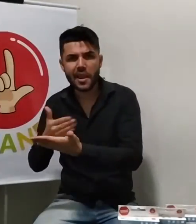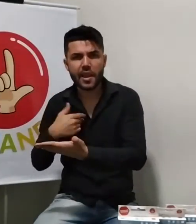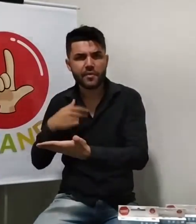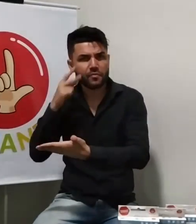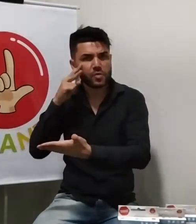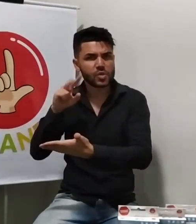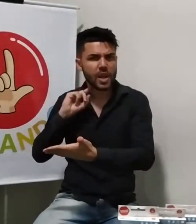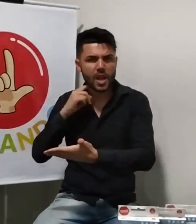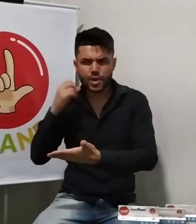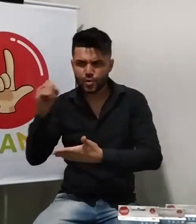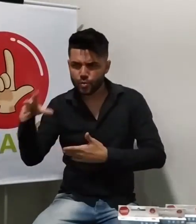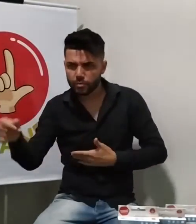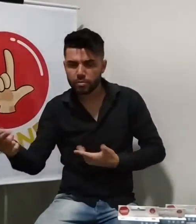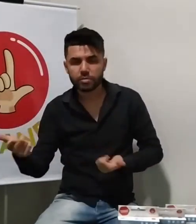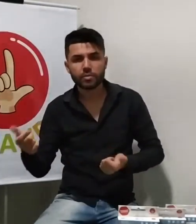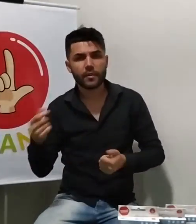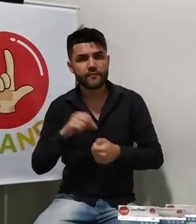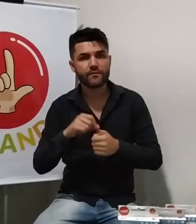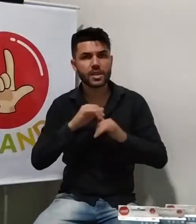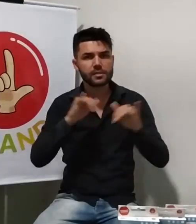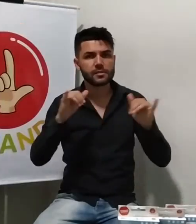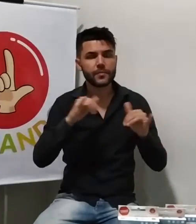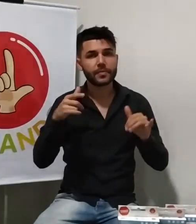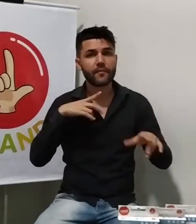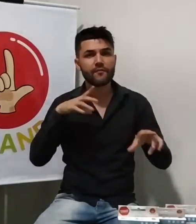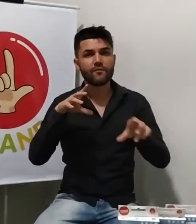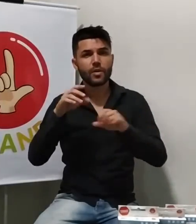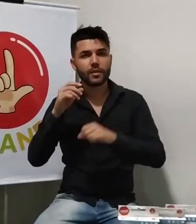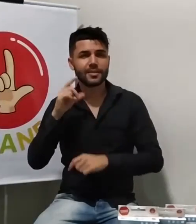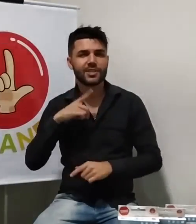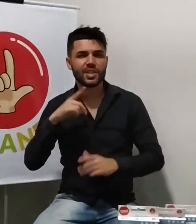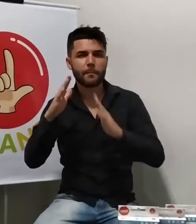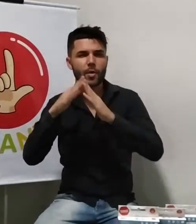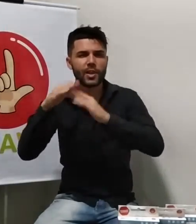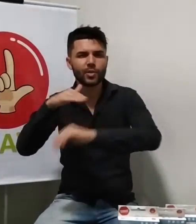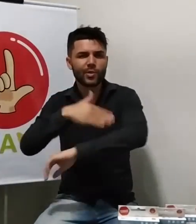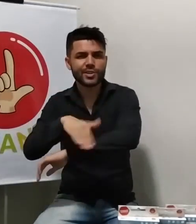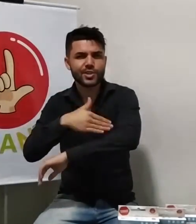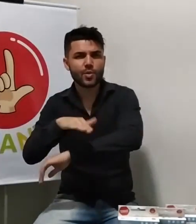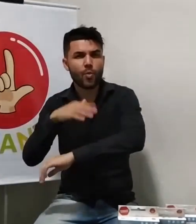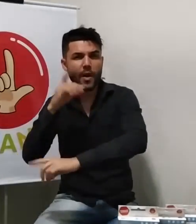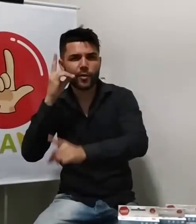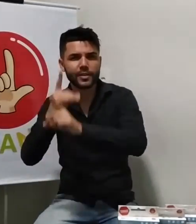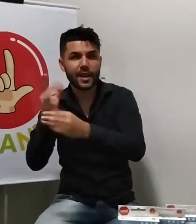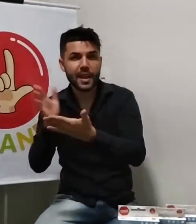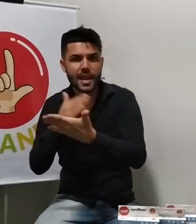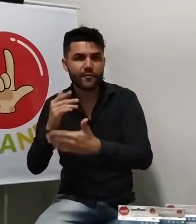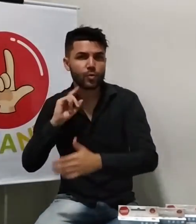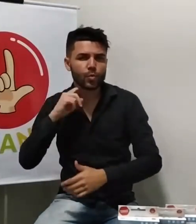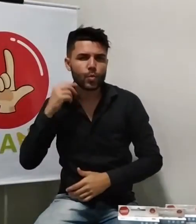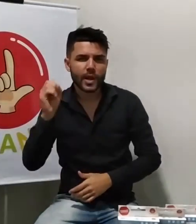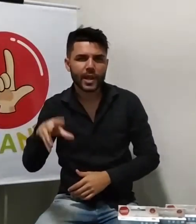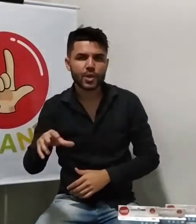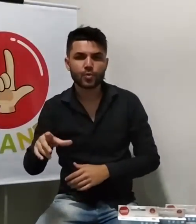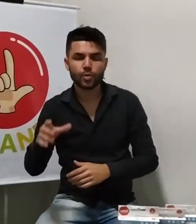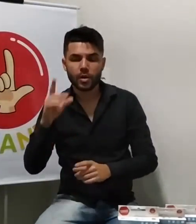publicação de um morador de rua que se formou em medicina e ele estudou através dos livros que achava no lixo. Ou seja, somos nós que decidimos se a gente